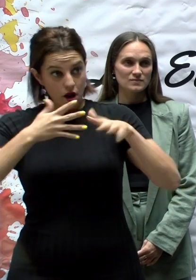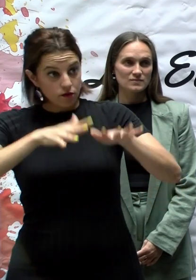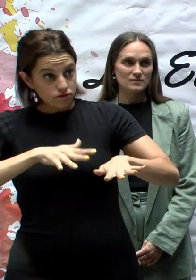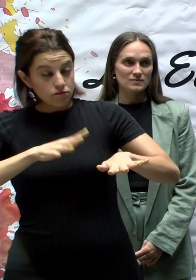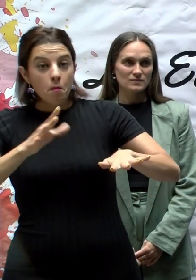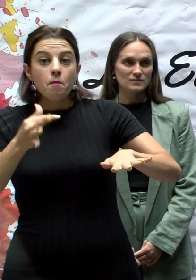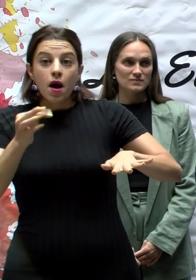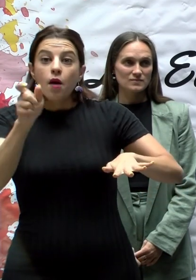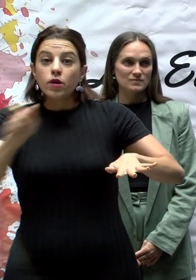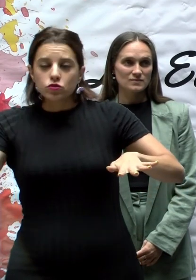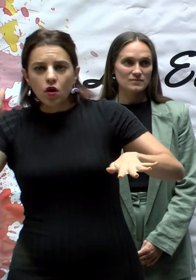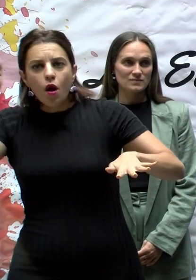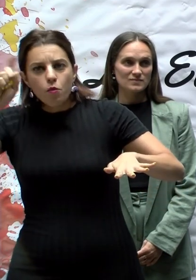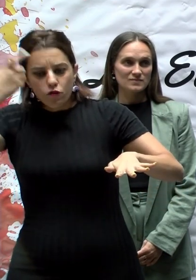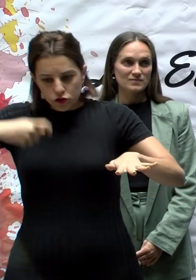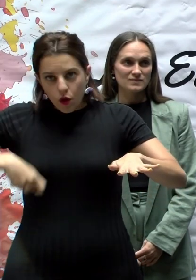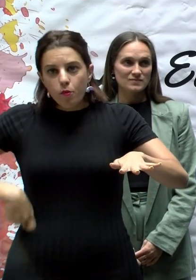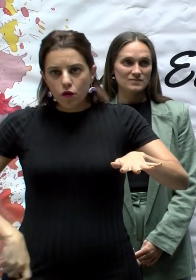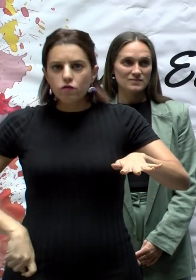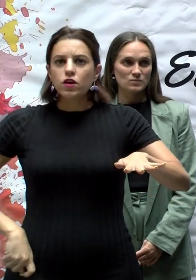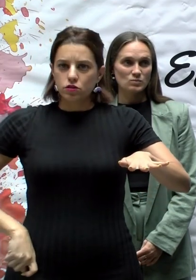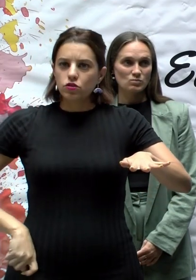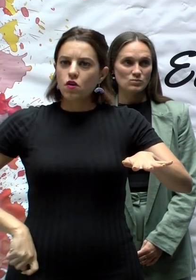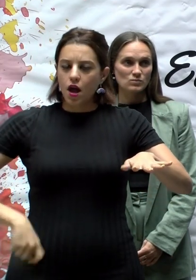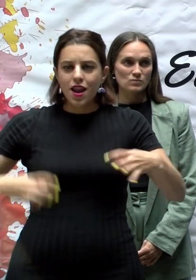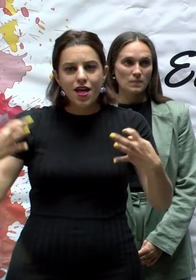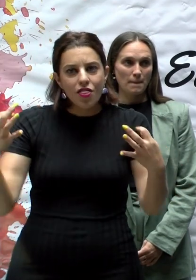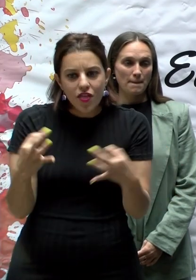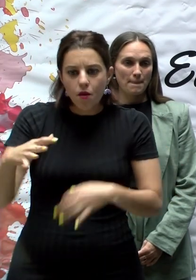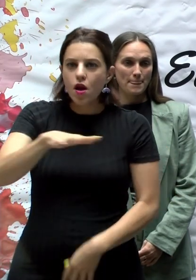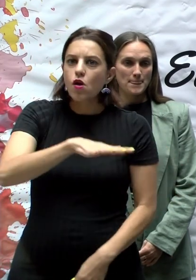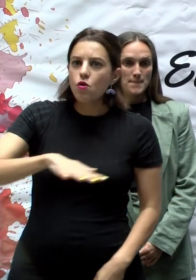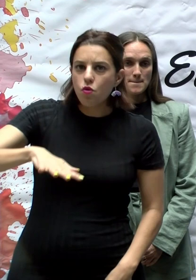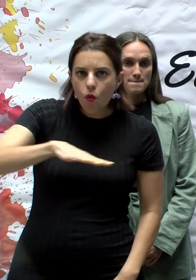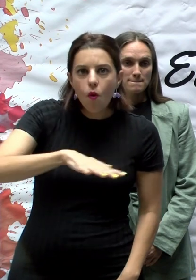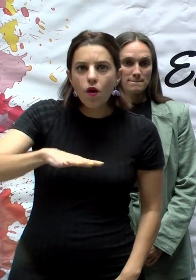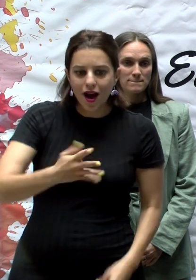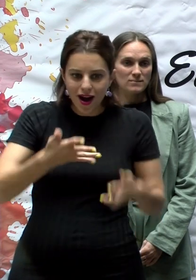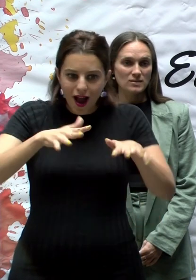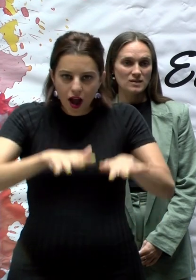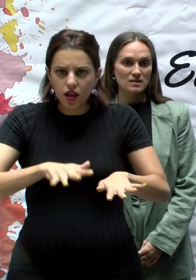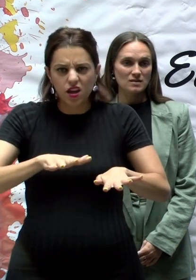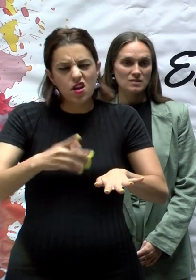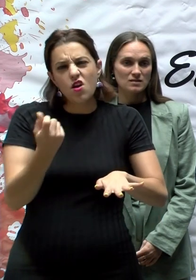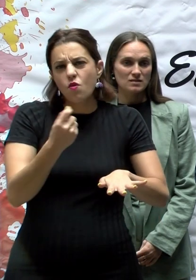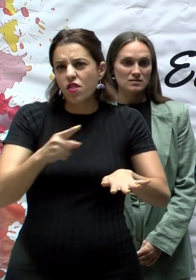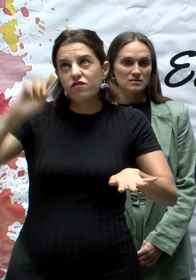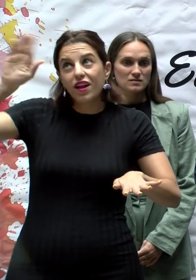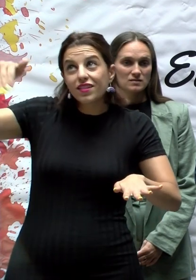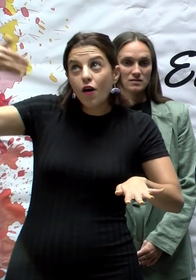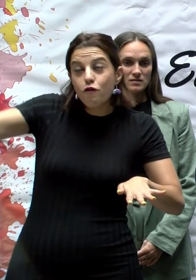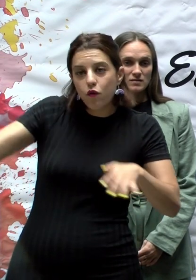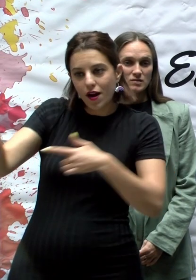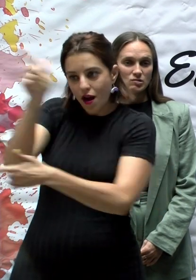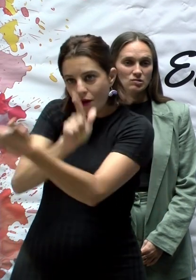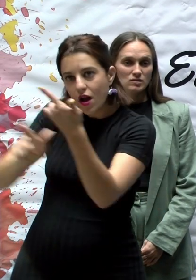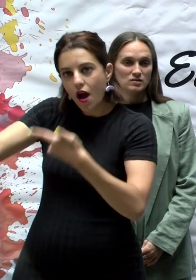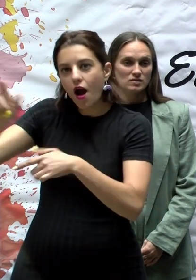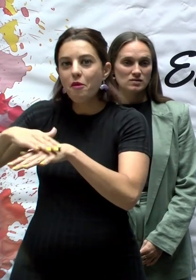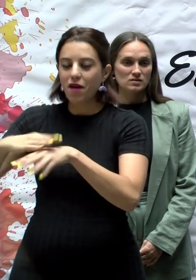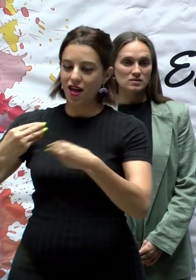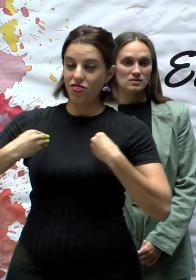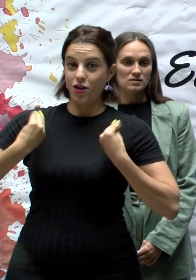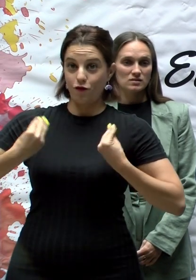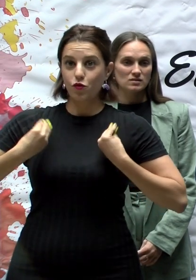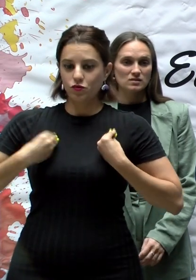estos espacios, ya no solo porque no tienen que visitar otros lugares en el exterior, sino que lo podamos celebrar en La Palma. De eso se trata, de que pueda haber